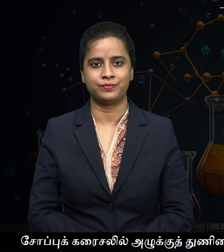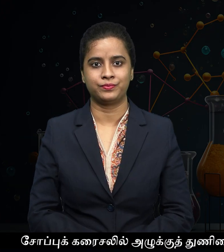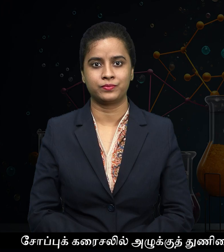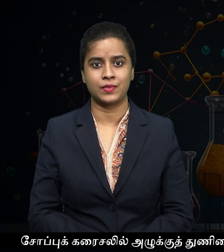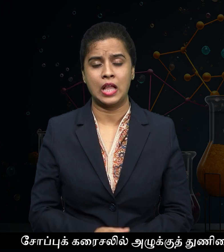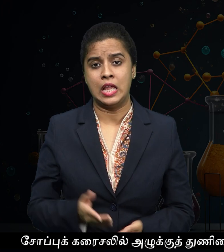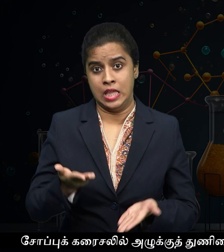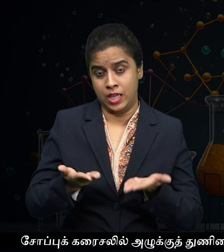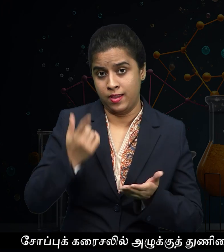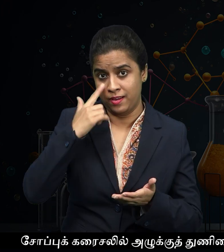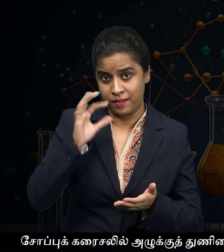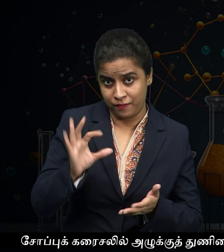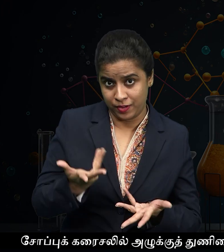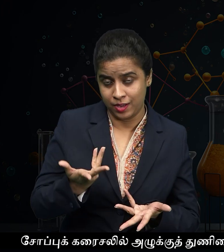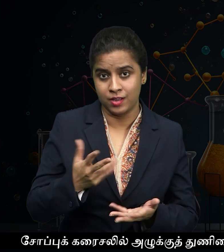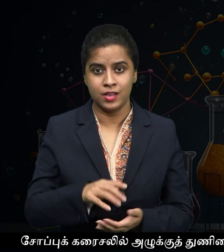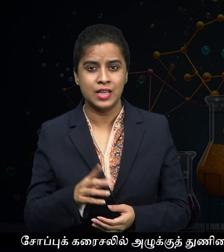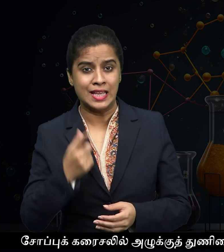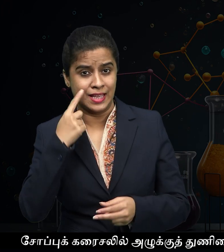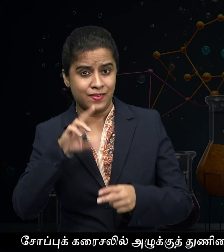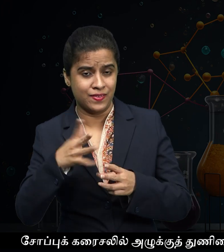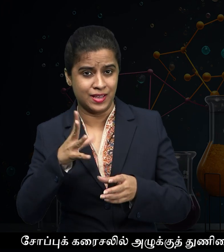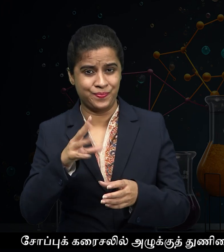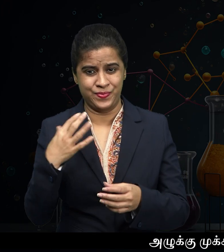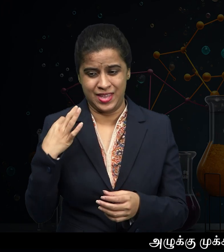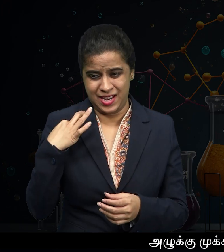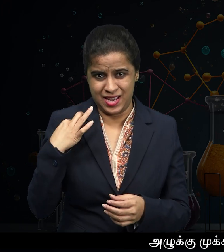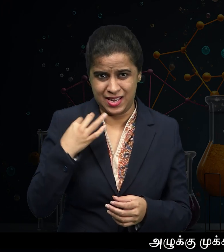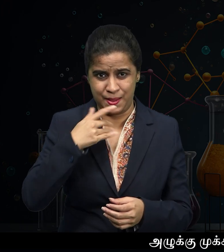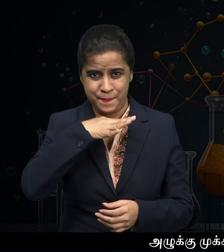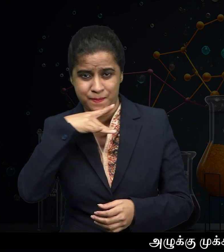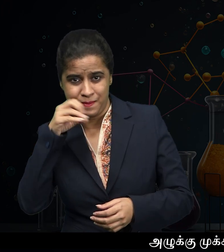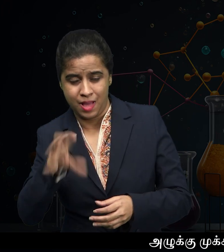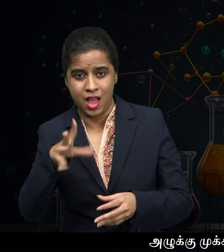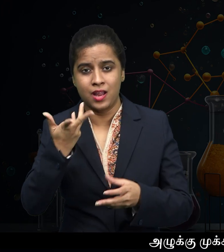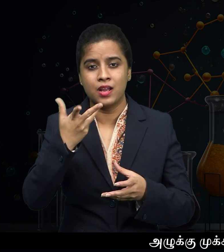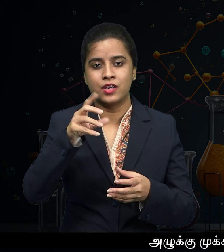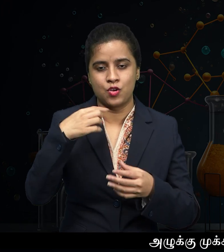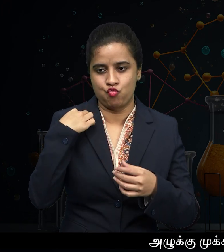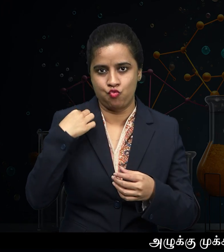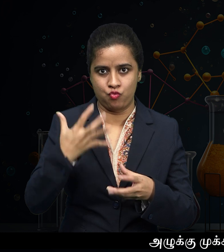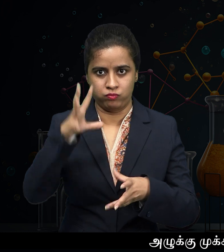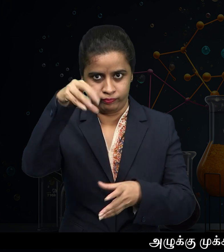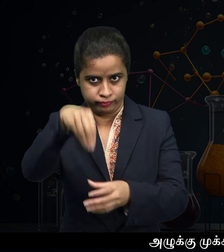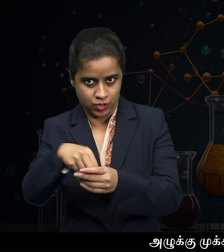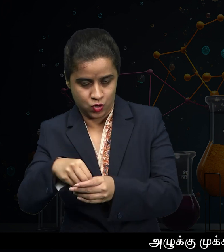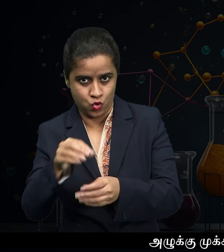சோப்பு கரைசலில் அழுக்கு துணியை போடுகிறோம் என்று வைத்துக்கொள்வோம். அதாவது கிரீஸ் அழுக்காக